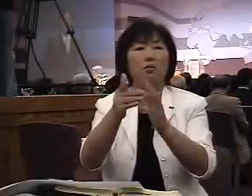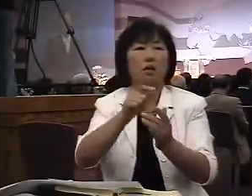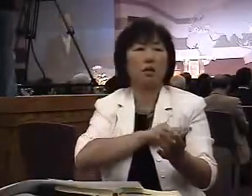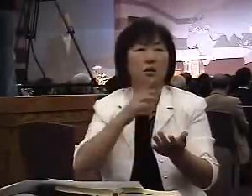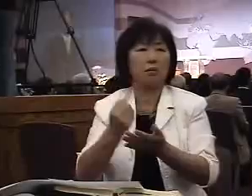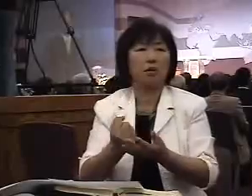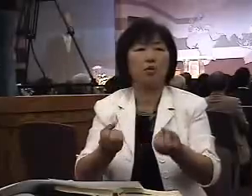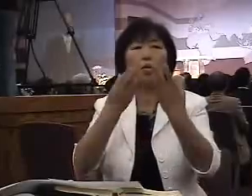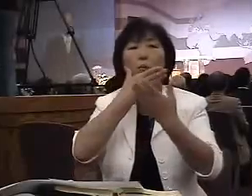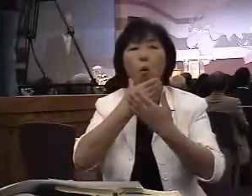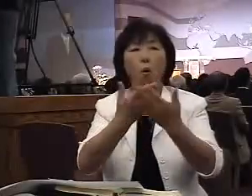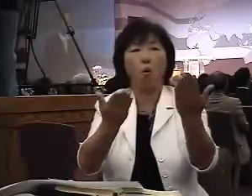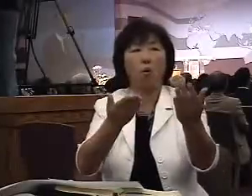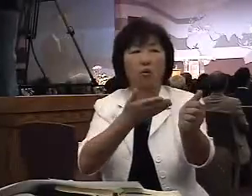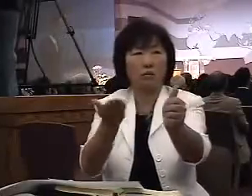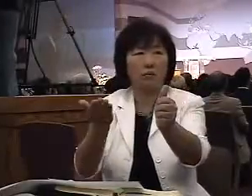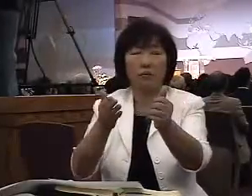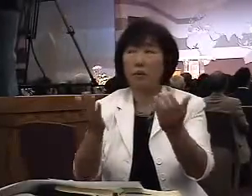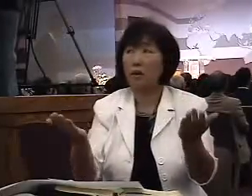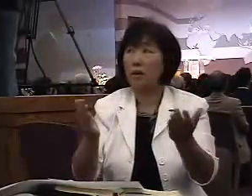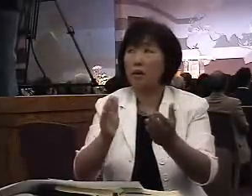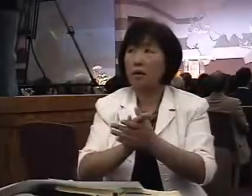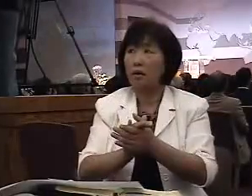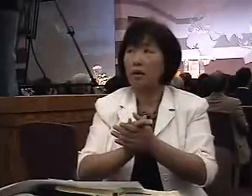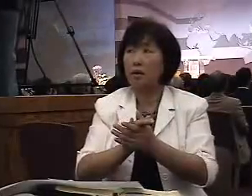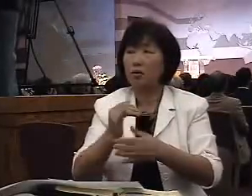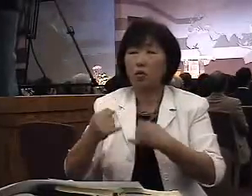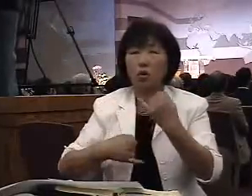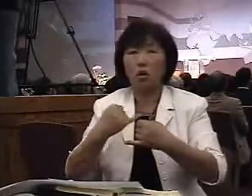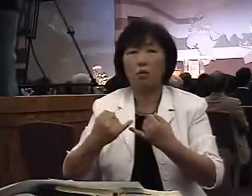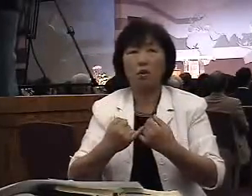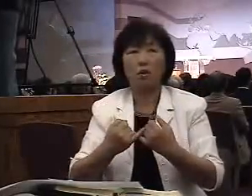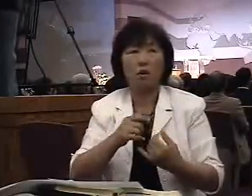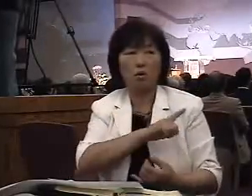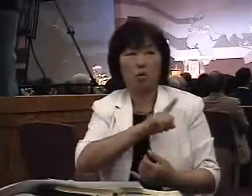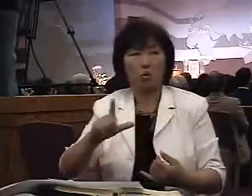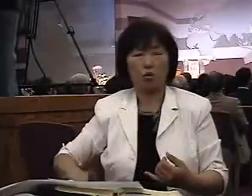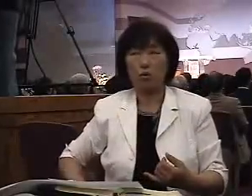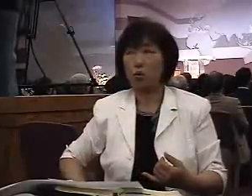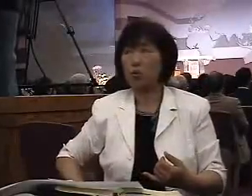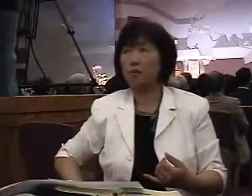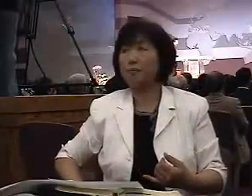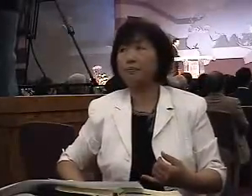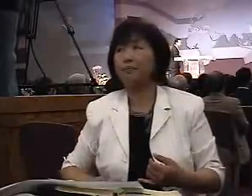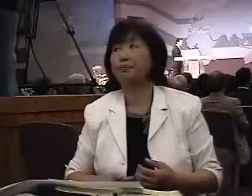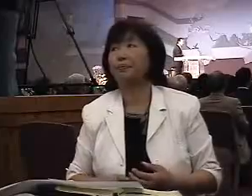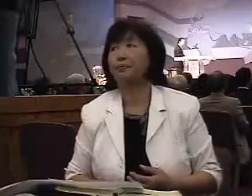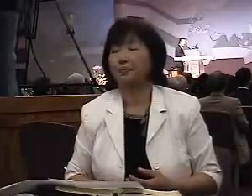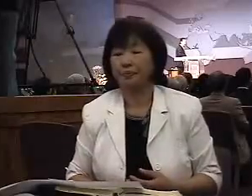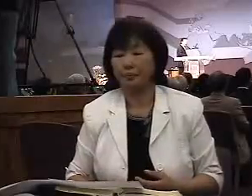예수님의 이름으로 축복합니다. Joy of the Lord is my strength.